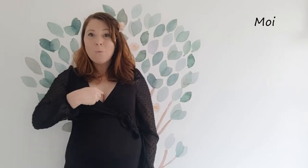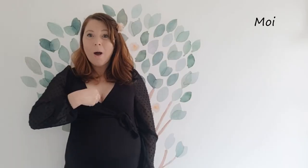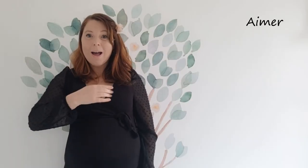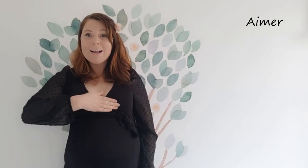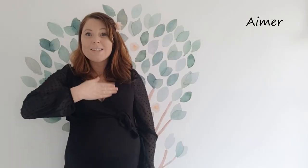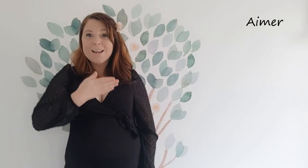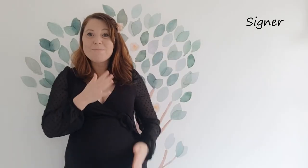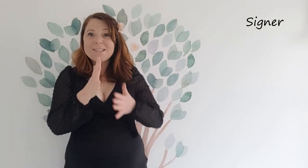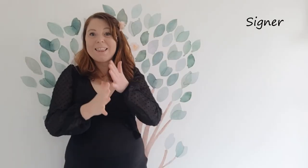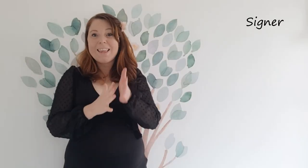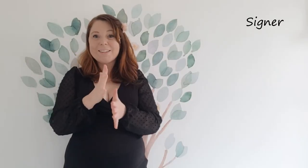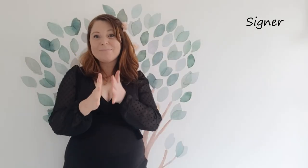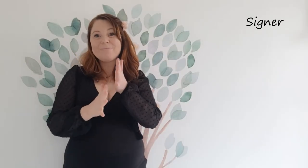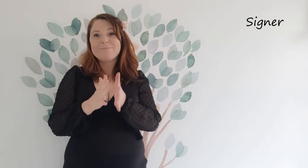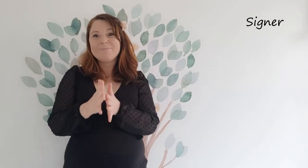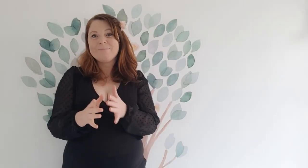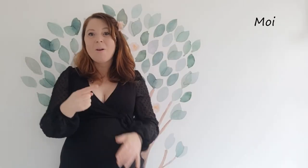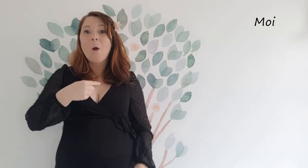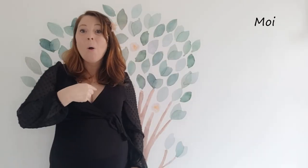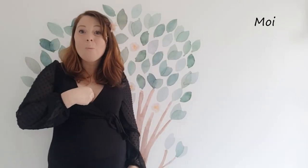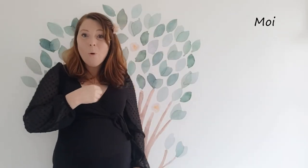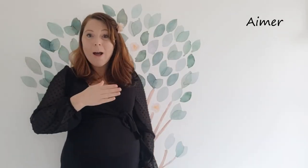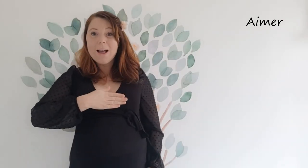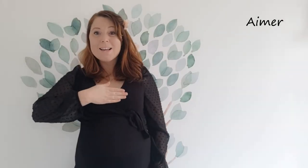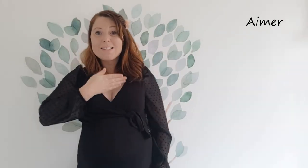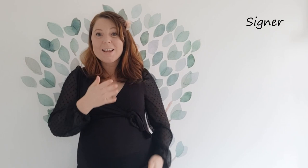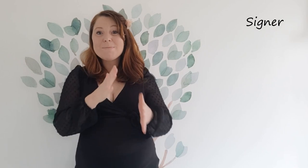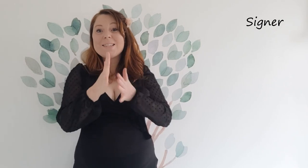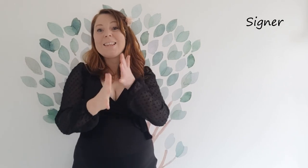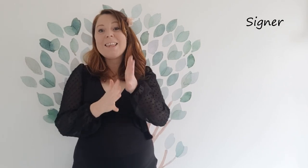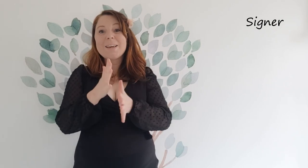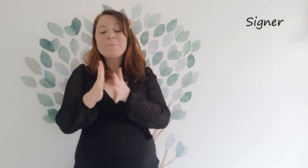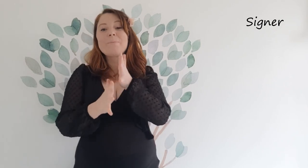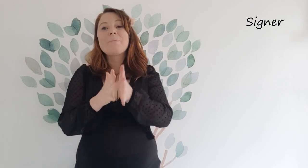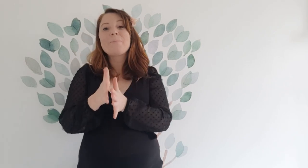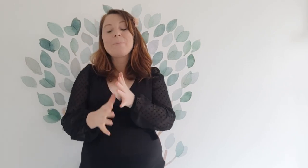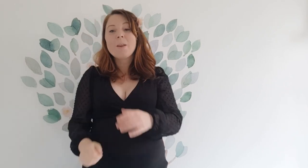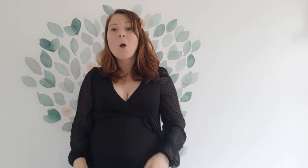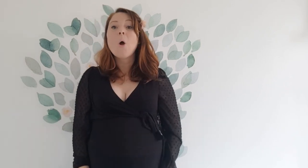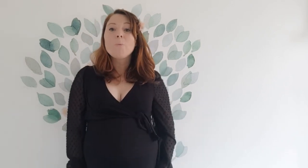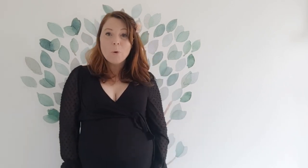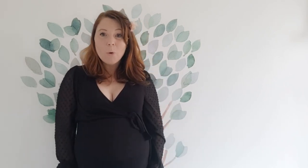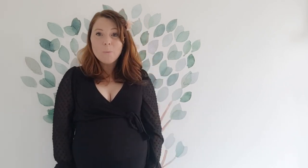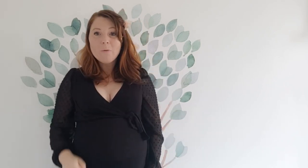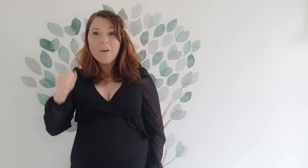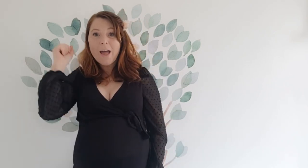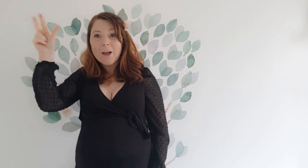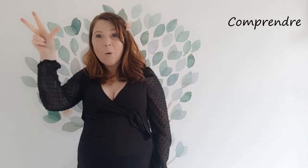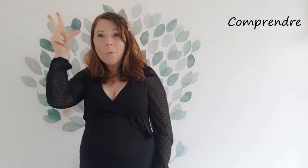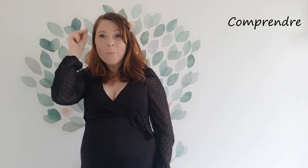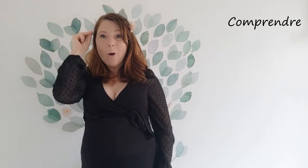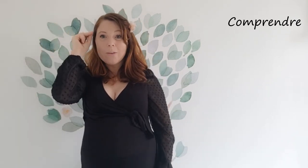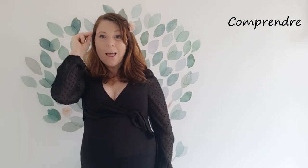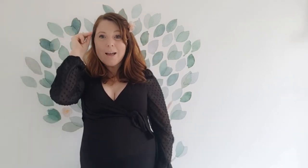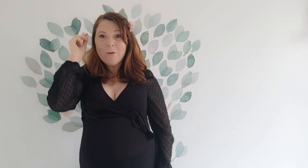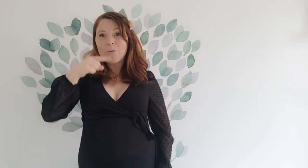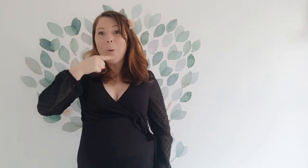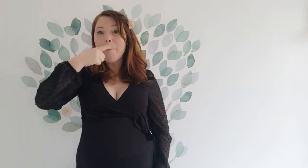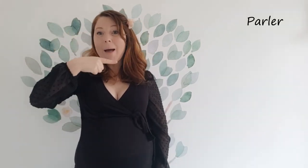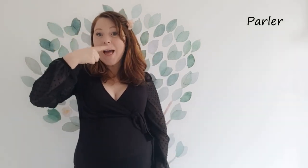Moi j'aime signer, moi j'aime signer, pour me faire comprendre avant de